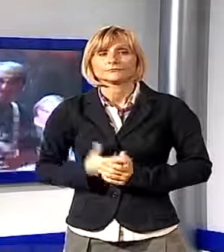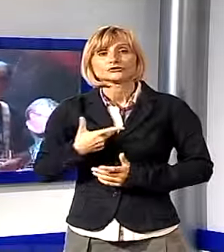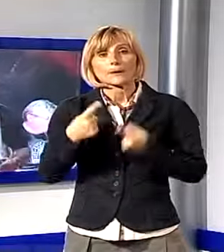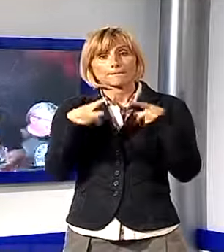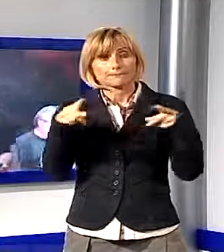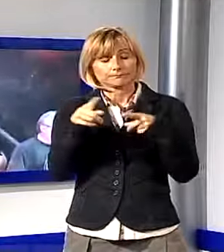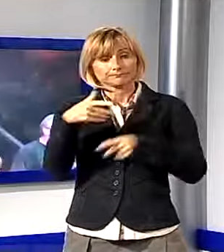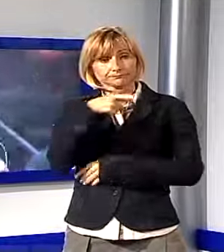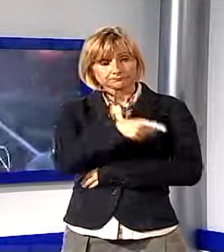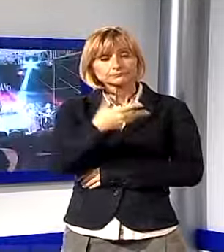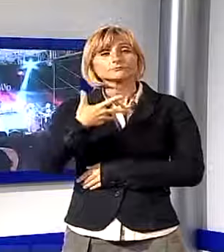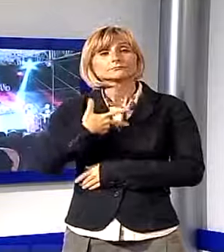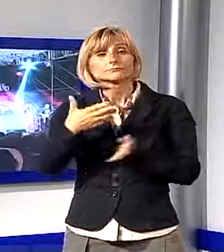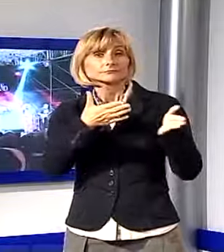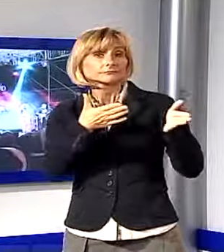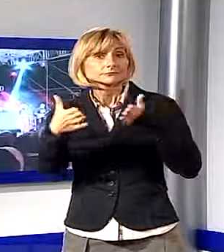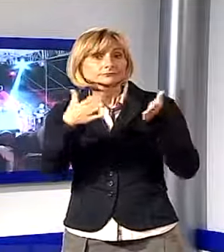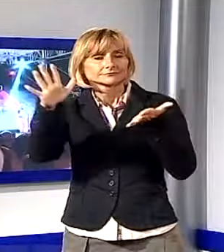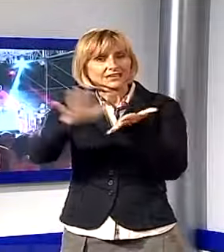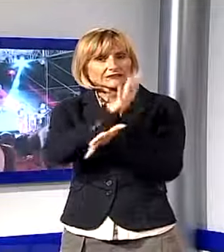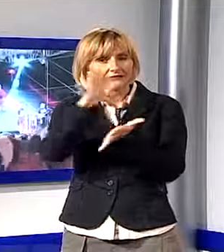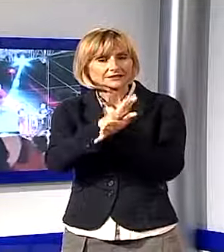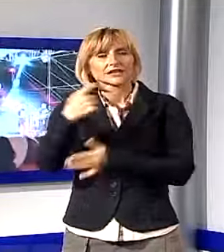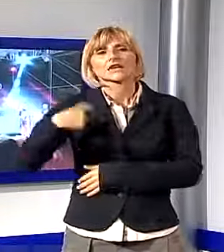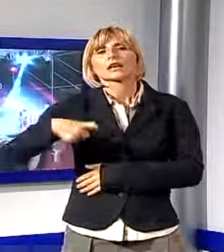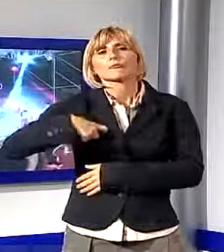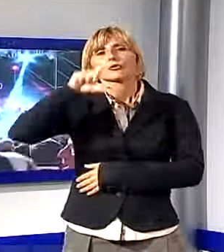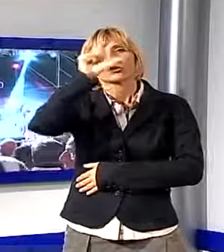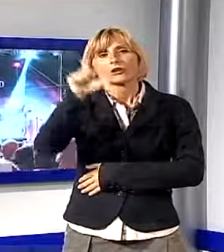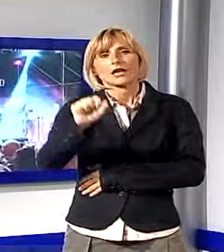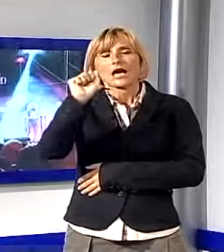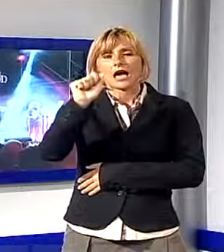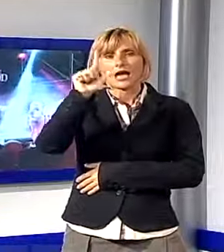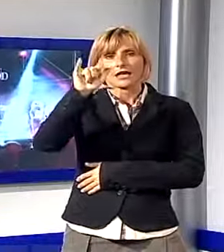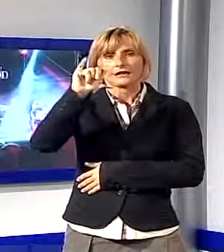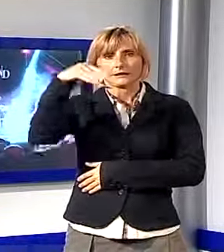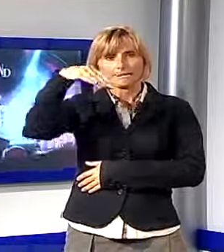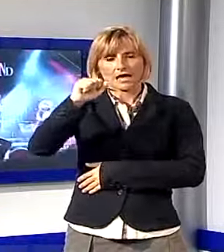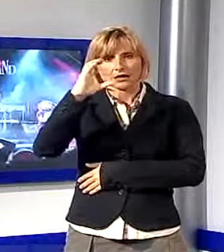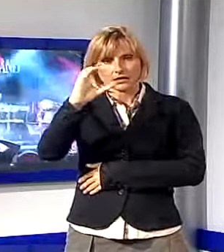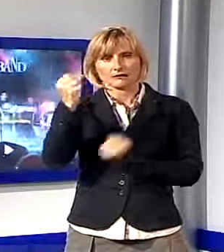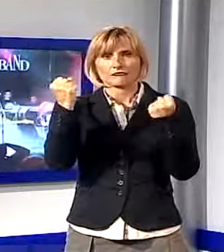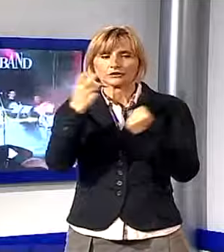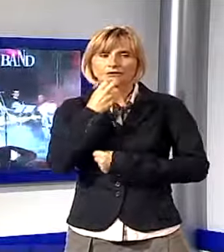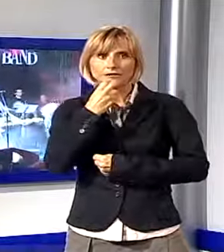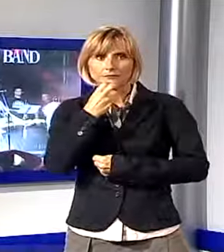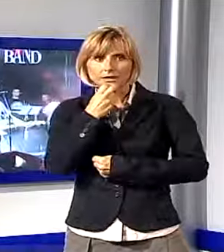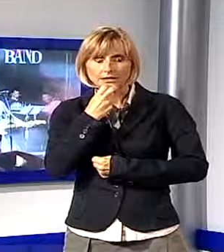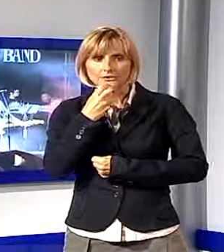C'è stato spazio anche per festeggiare i campioni d'Italia dell'Alimac Forte dei Marmi con l'esecuzione dell'inno